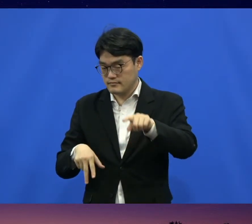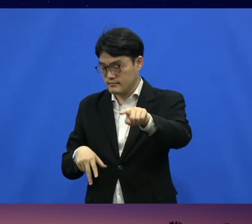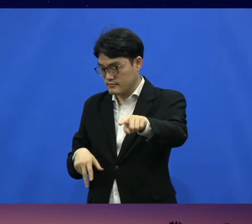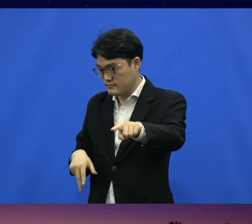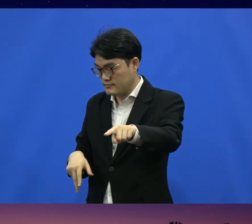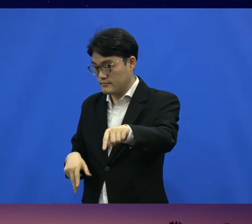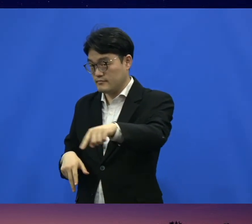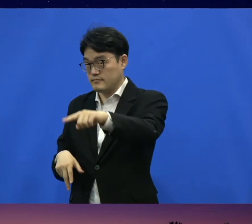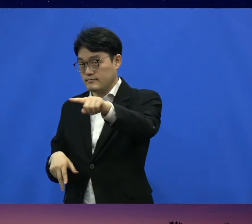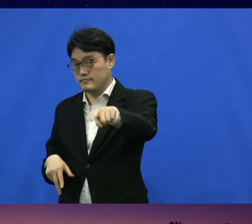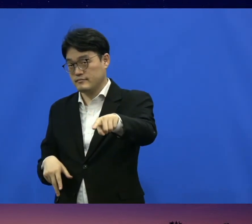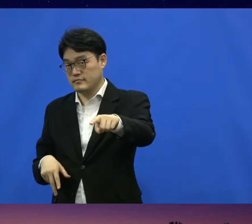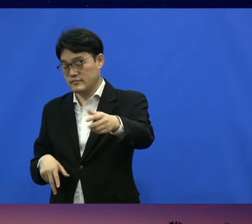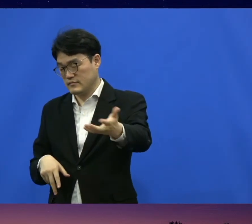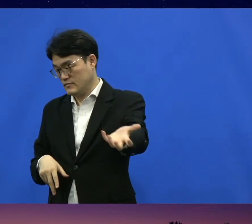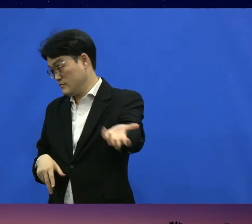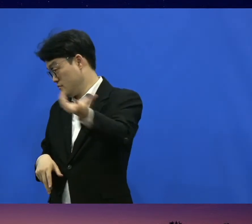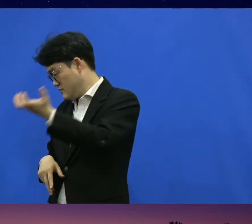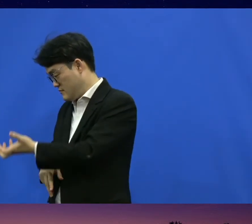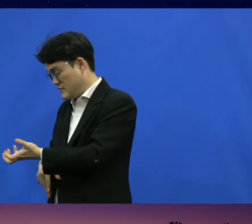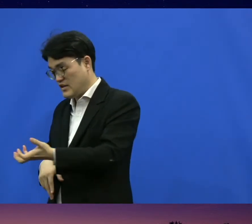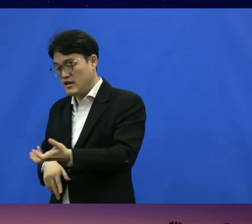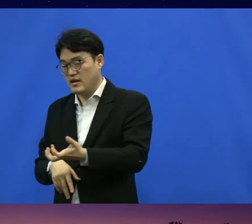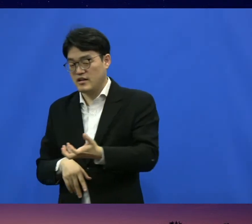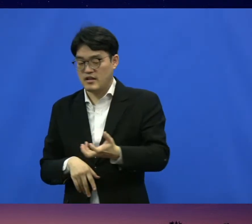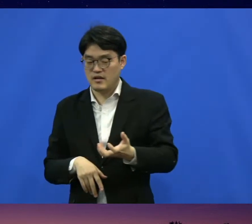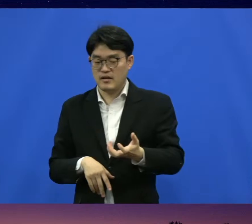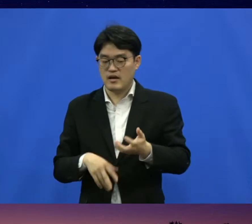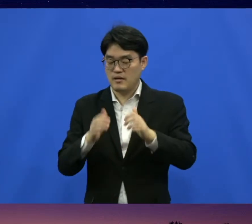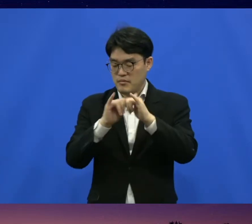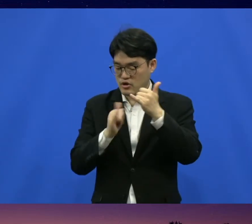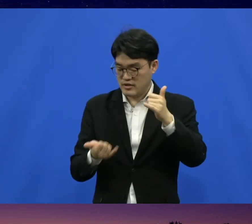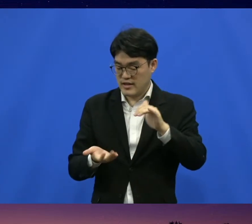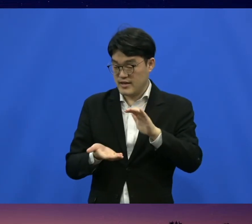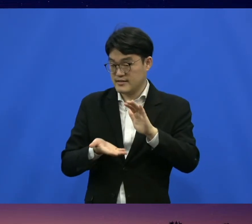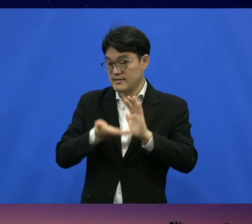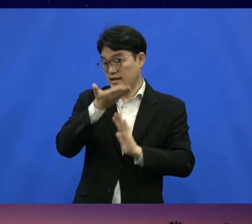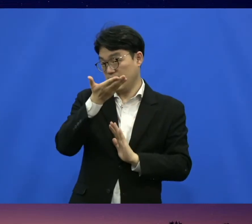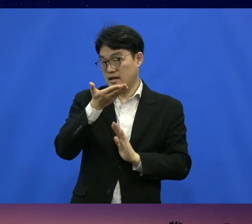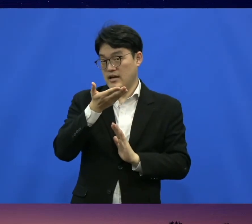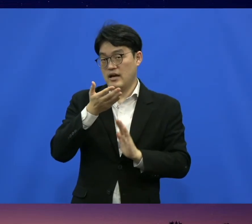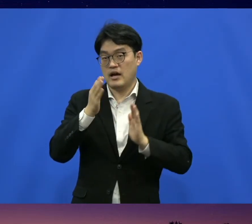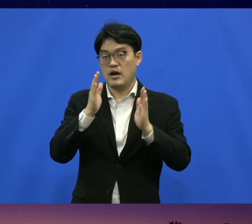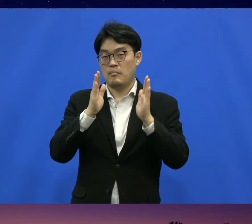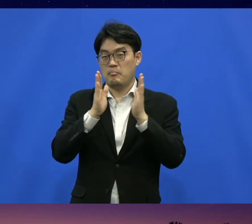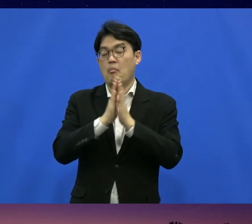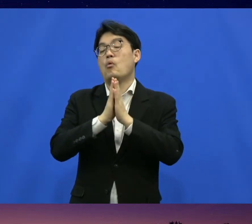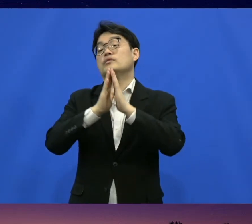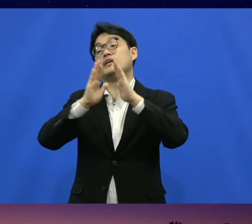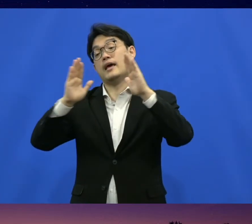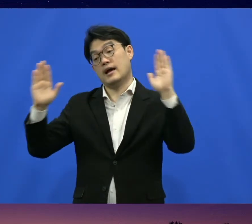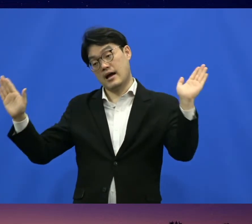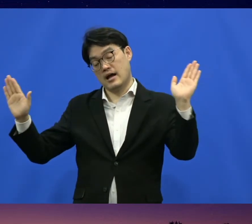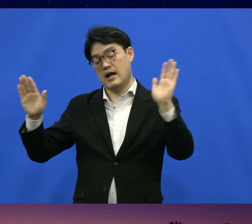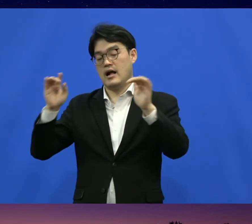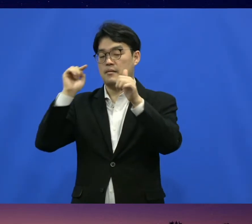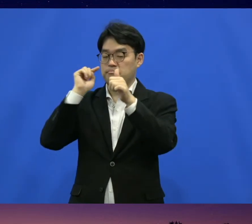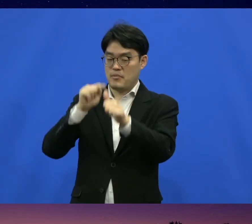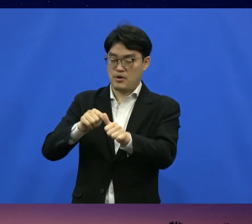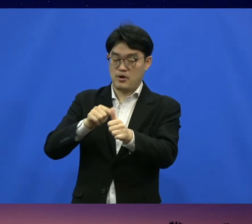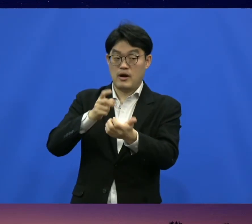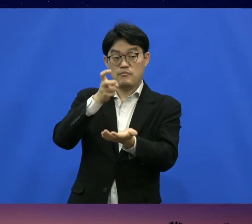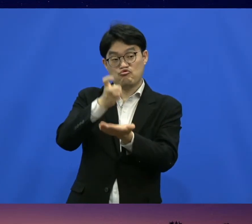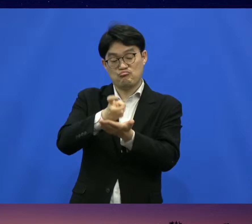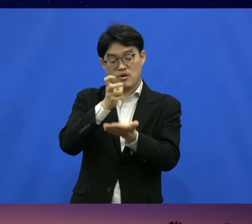대조가 되는 역대상 15장 15절을 보면 이렇게 말씀. 모세가 여호와의 말씀을 따라 명한 대로 레위